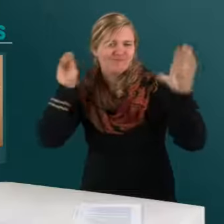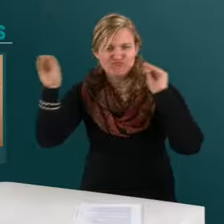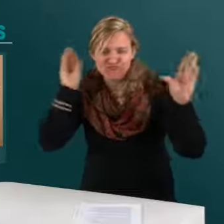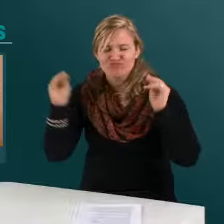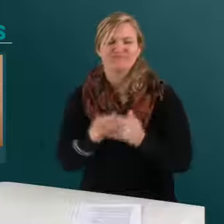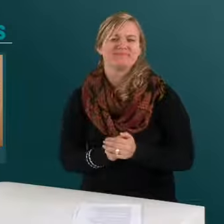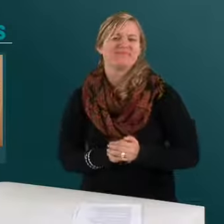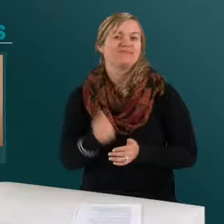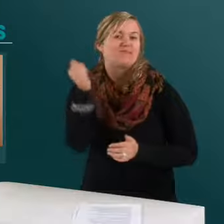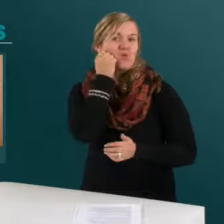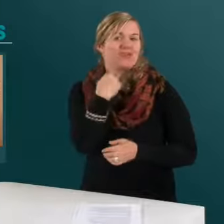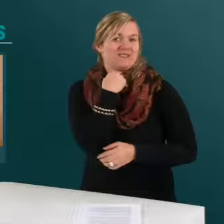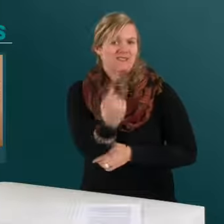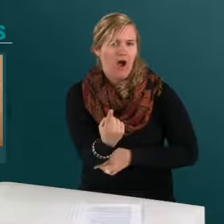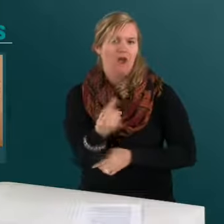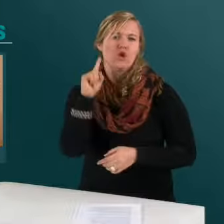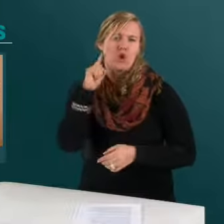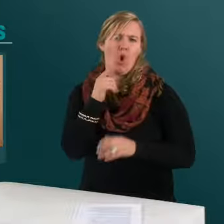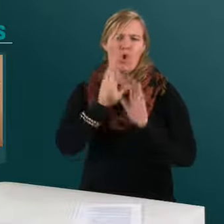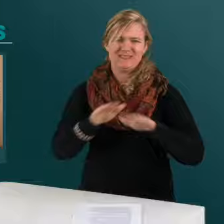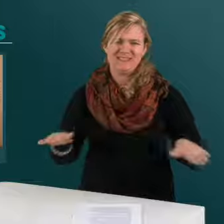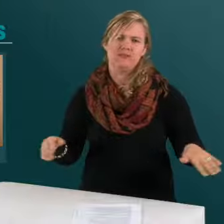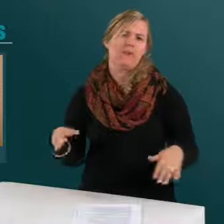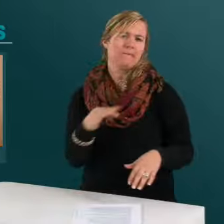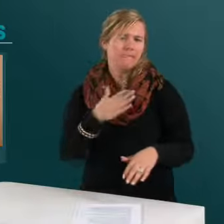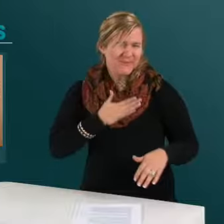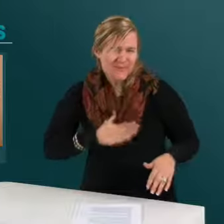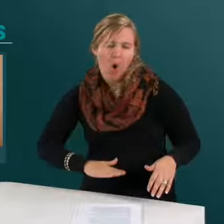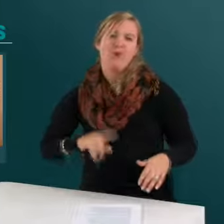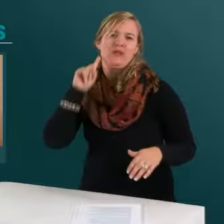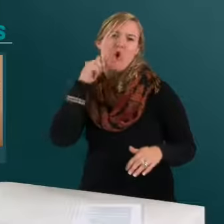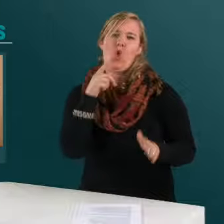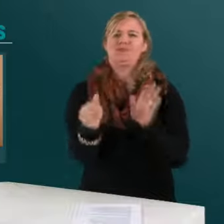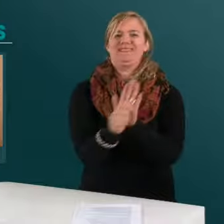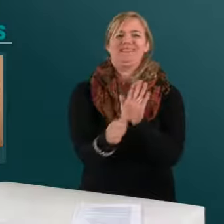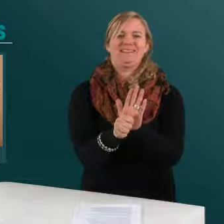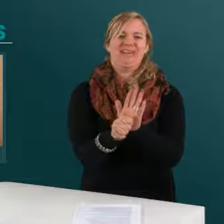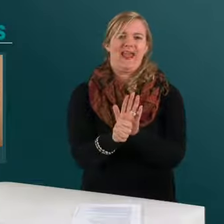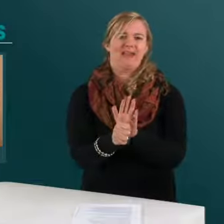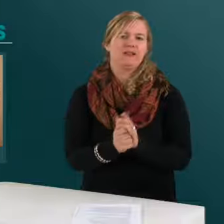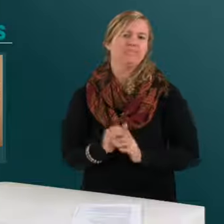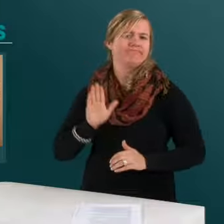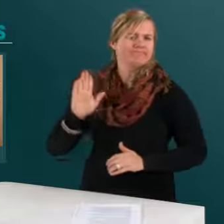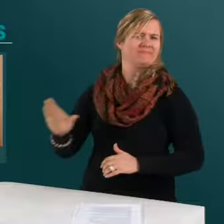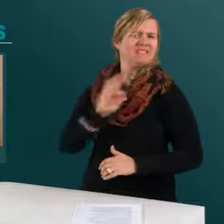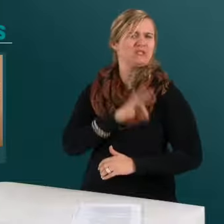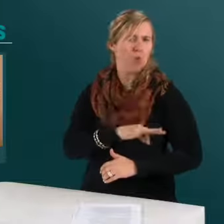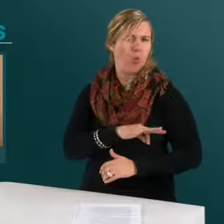die mutter meint gehörlose kinder brauchen gehörlose identifikationsfiguren der sohn ist